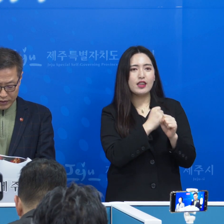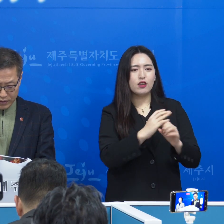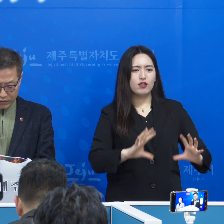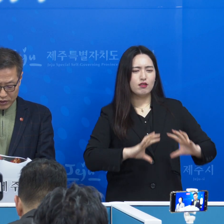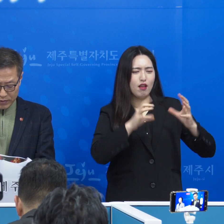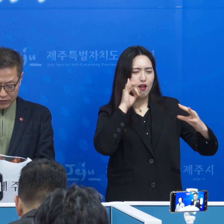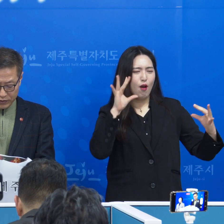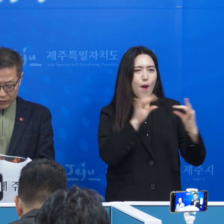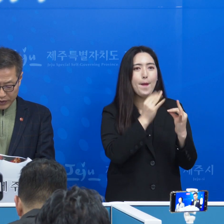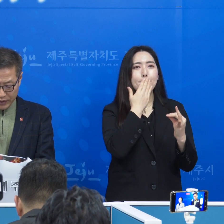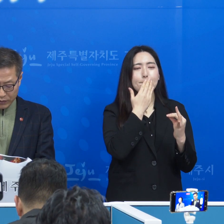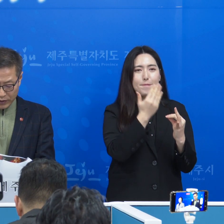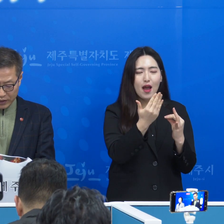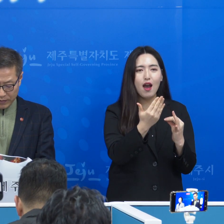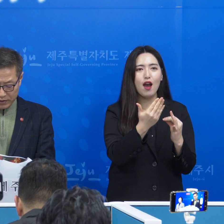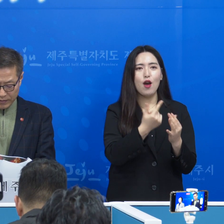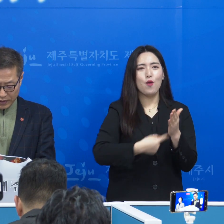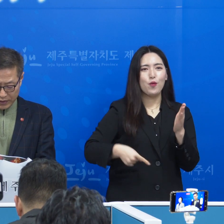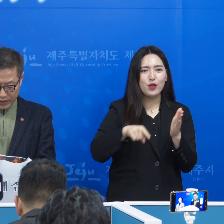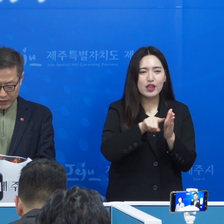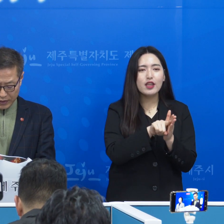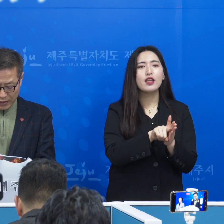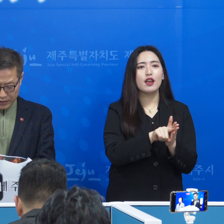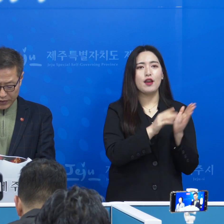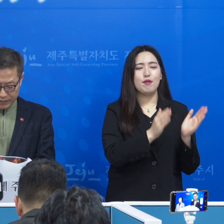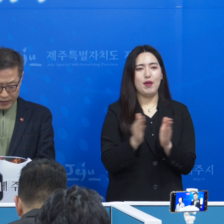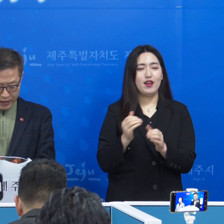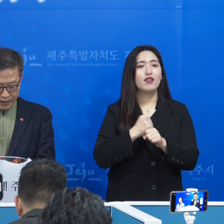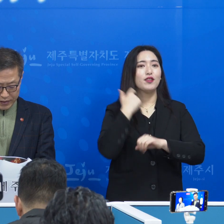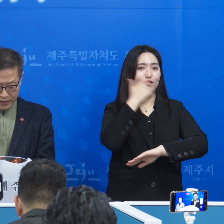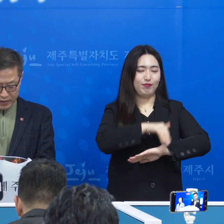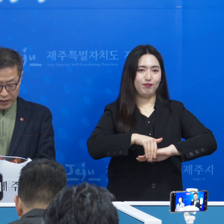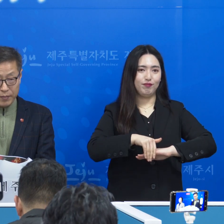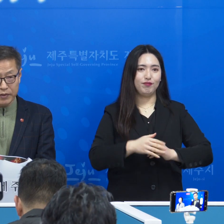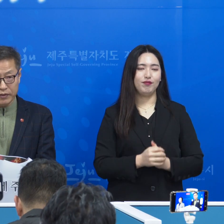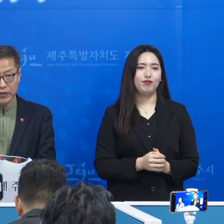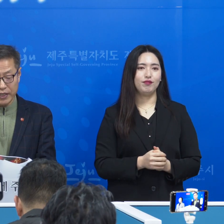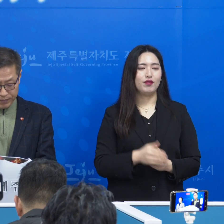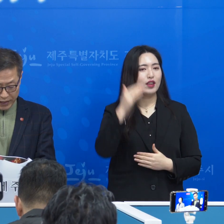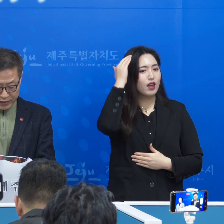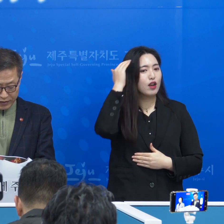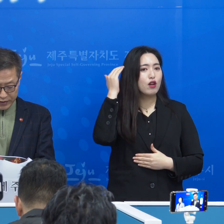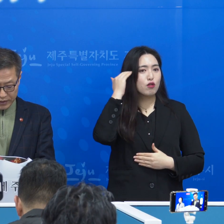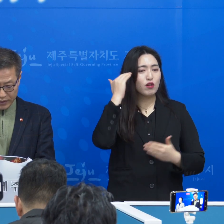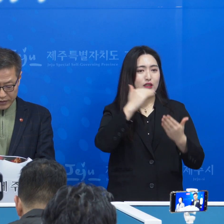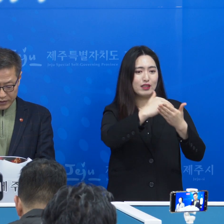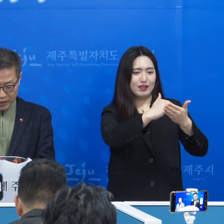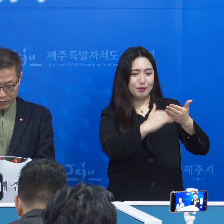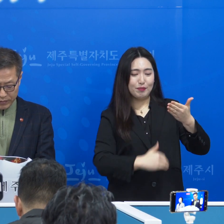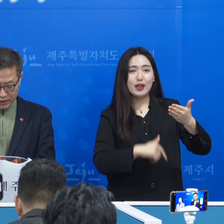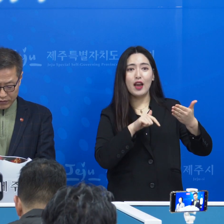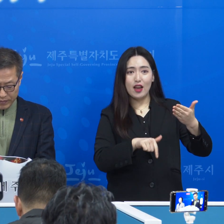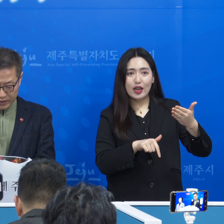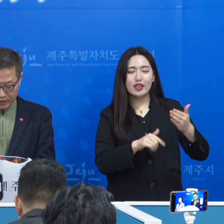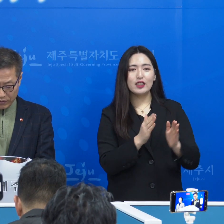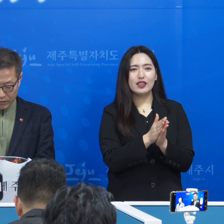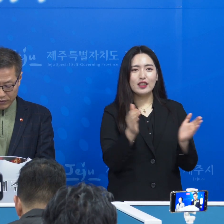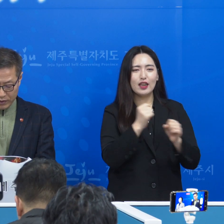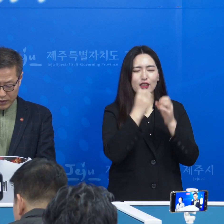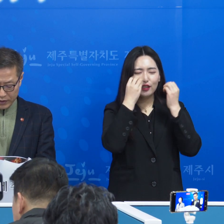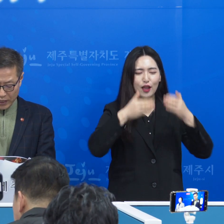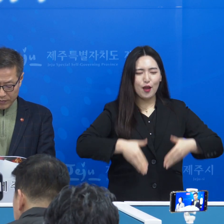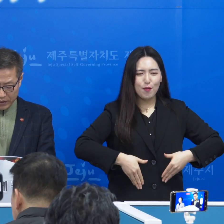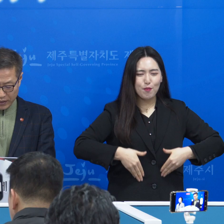공감하는 글로벌 축제로의 도약 기반을 마련해 갈 계획입니다. 대한민국 최남단에서 시작되는 새 봄의 기운을